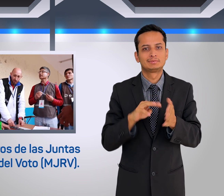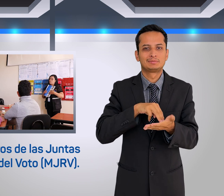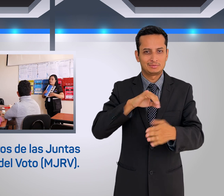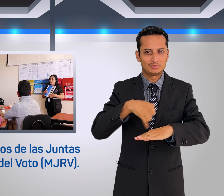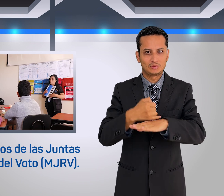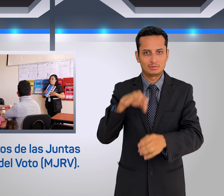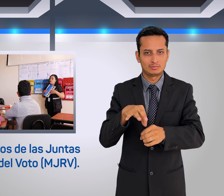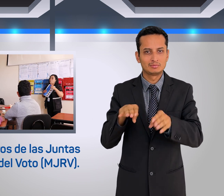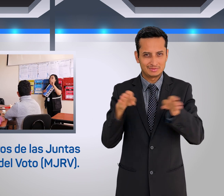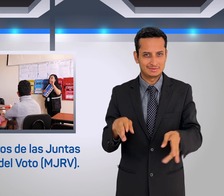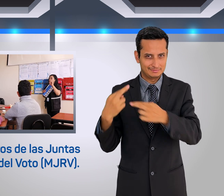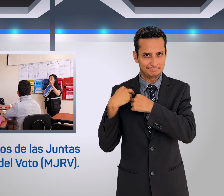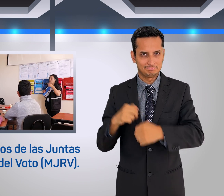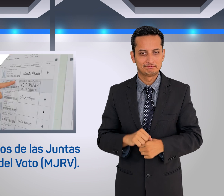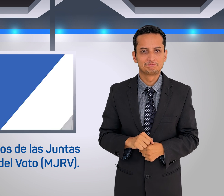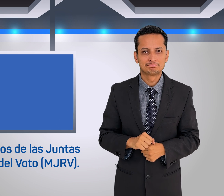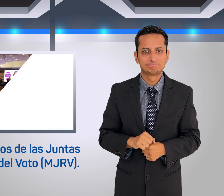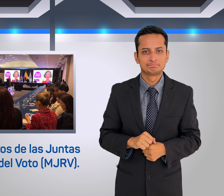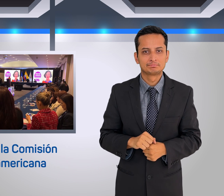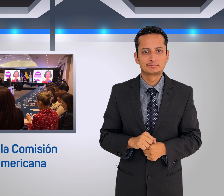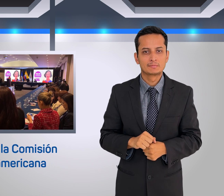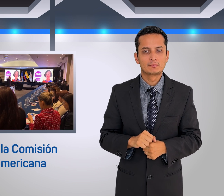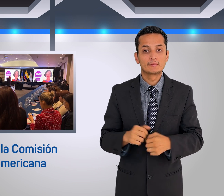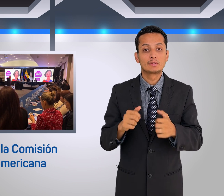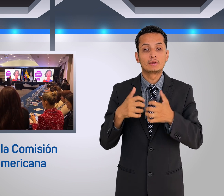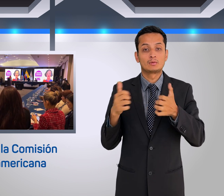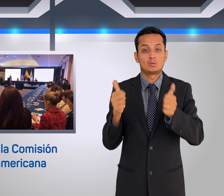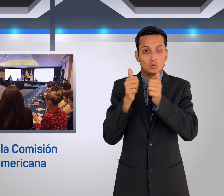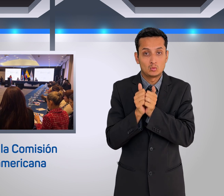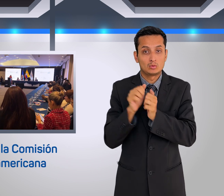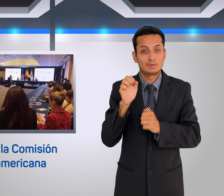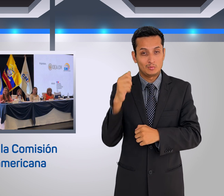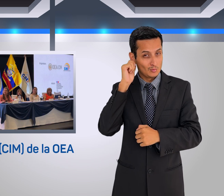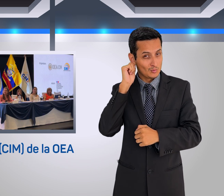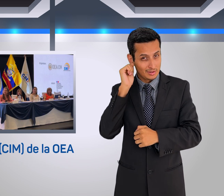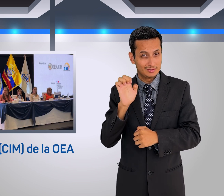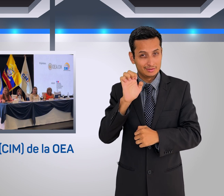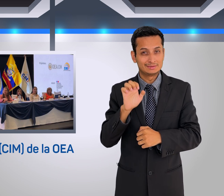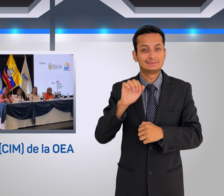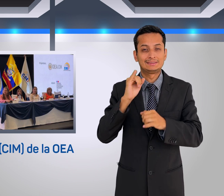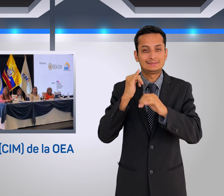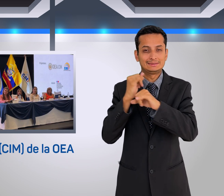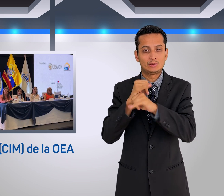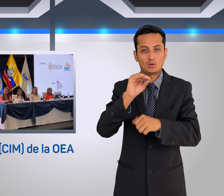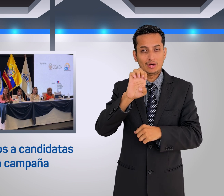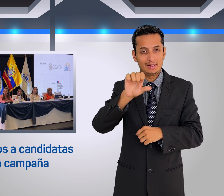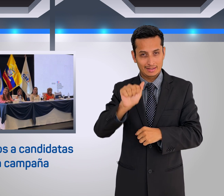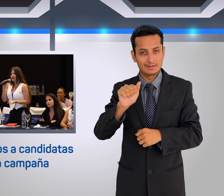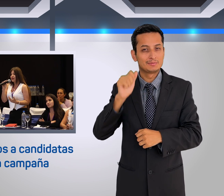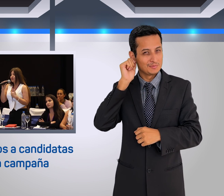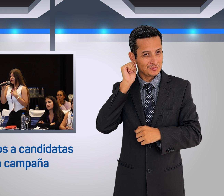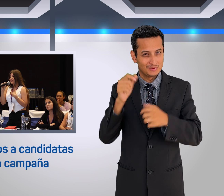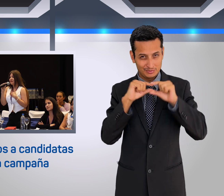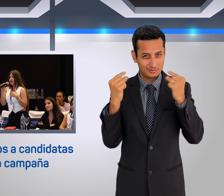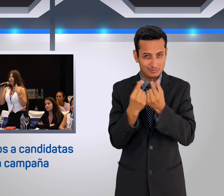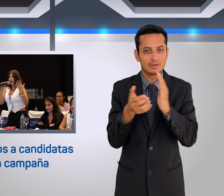miembros de las juntas receptoras del voto MJRB. Junto a la Comisión Interamericana de Mujeres, CIM, de la OEA,